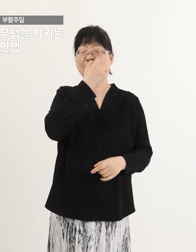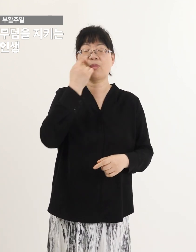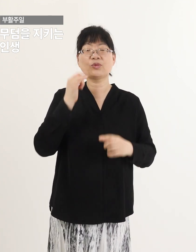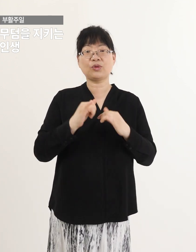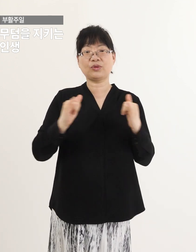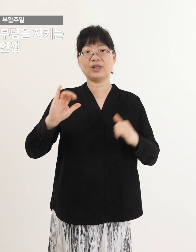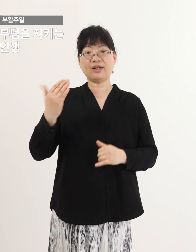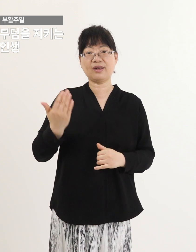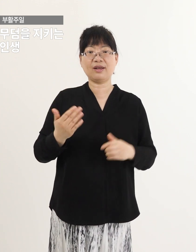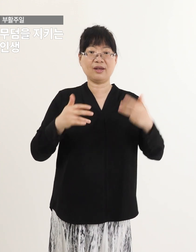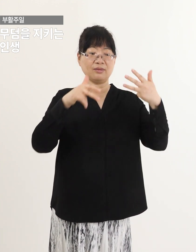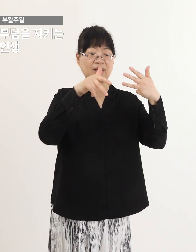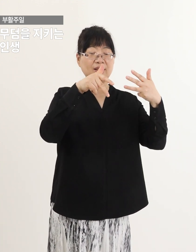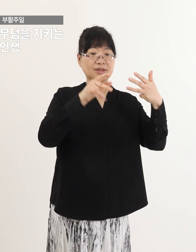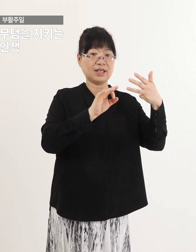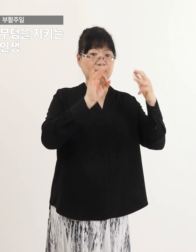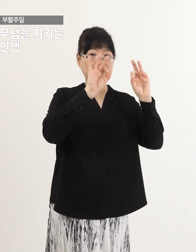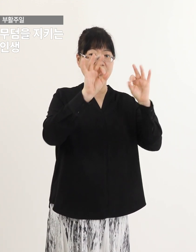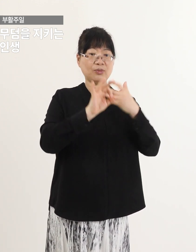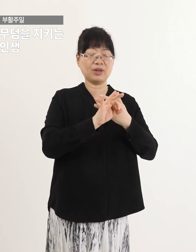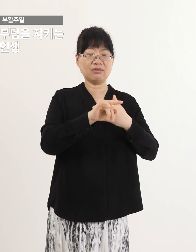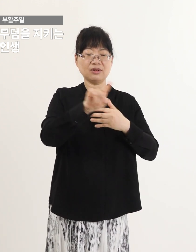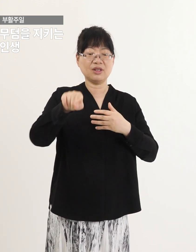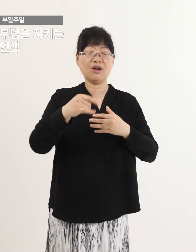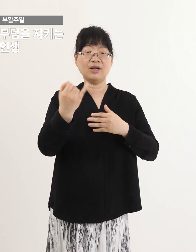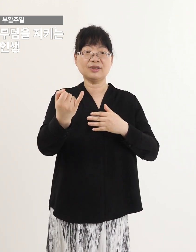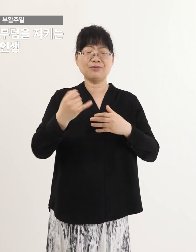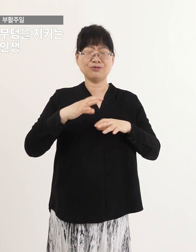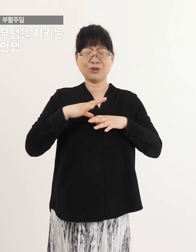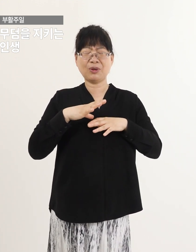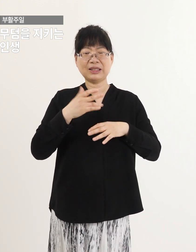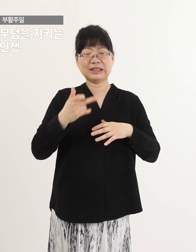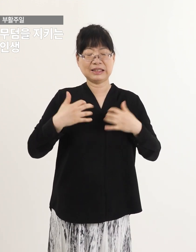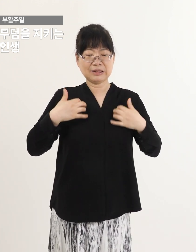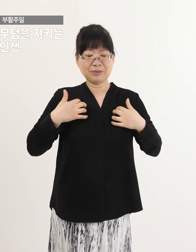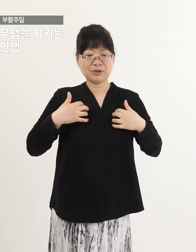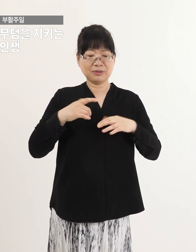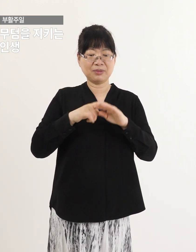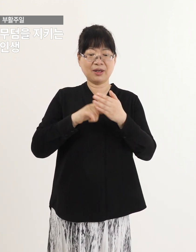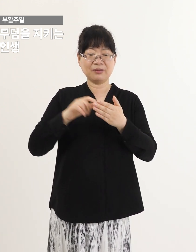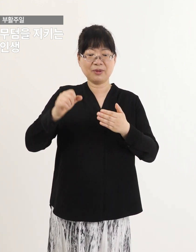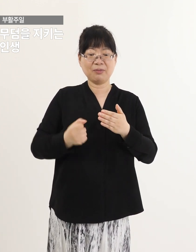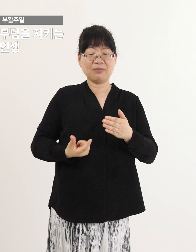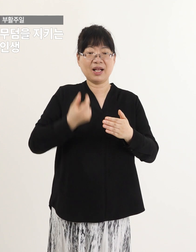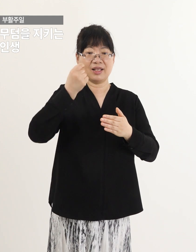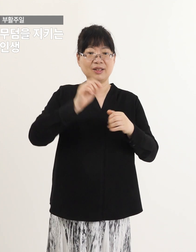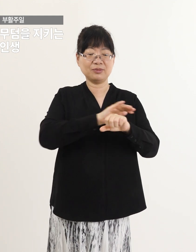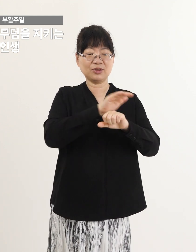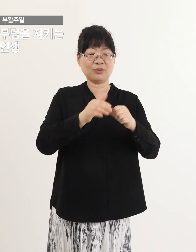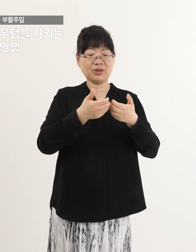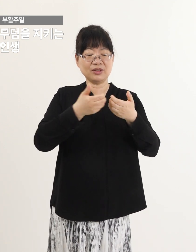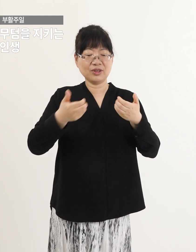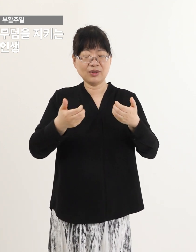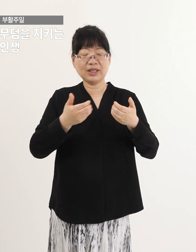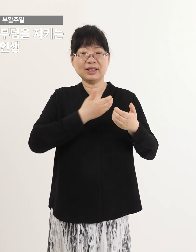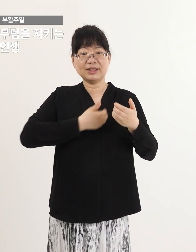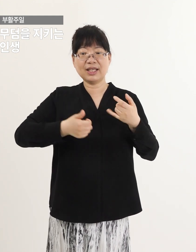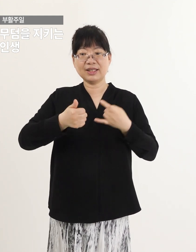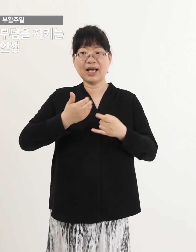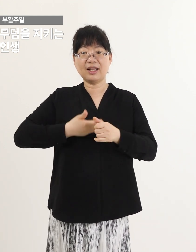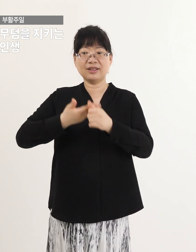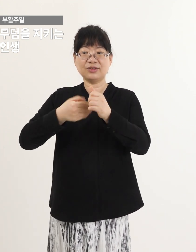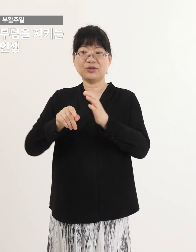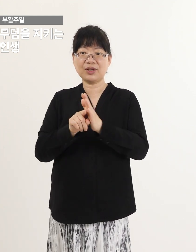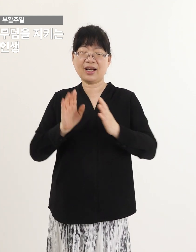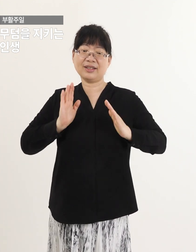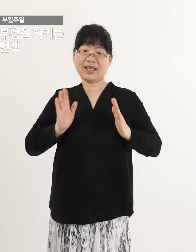봅니다. 그 여자들이 무서움과 큰 기쁨으로 빨리 무덤을 떠나 제자들에게 알리려고